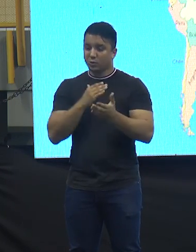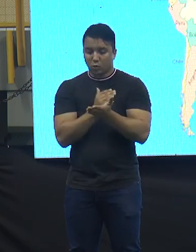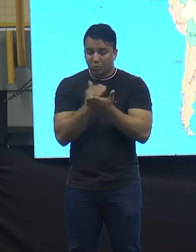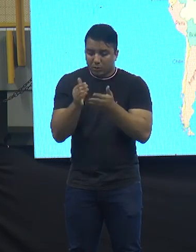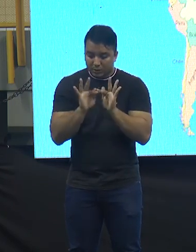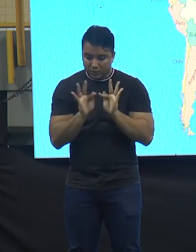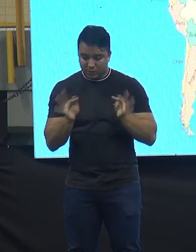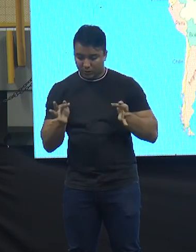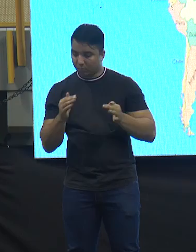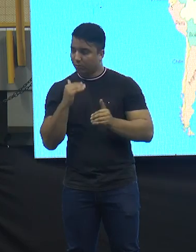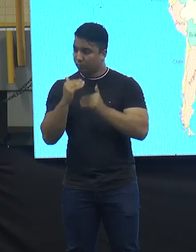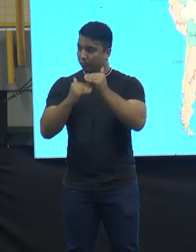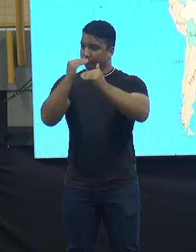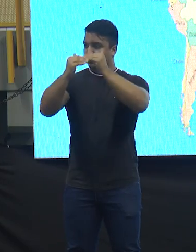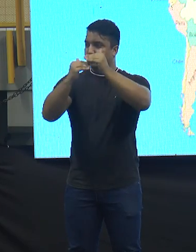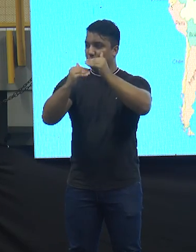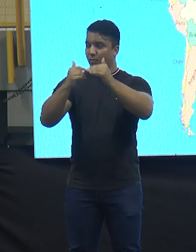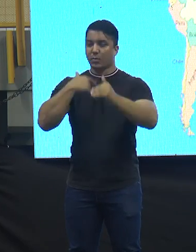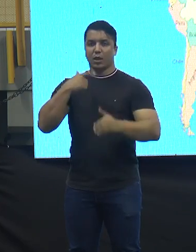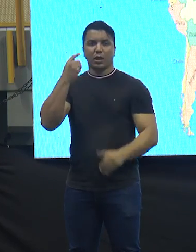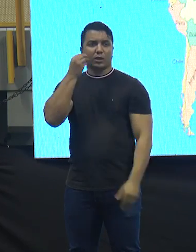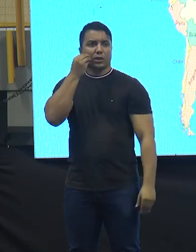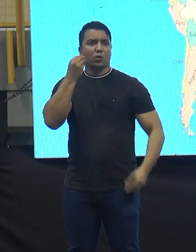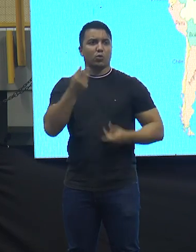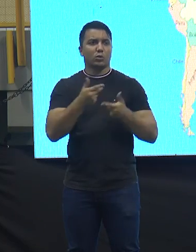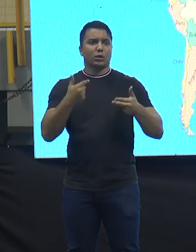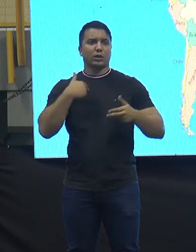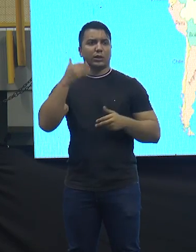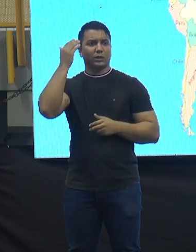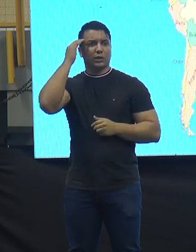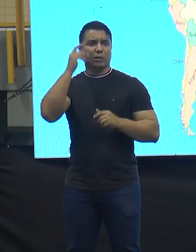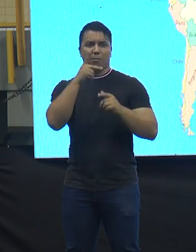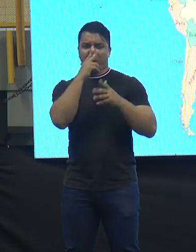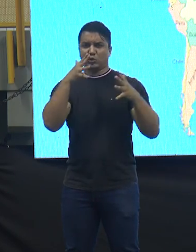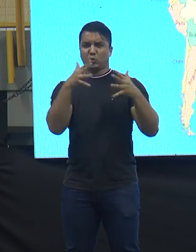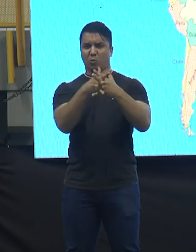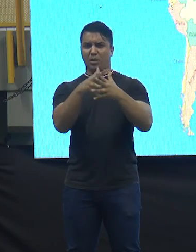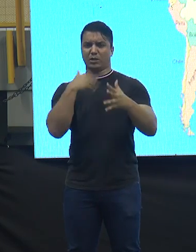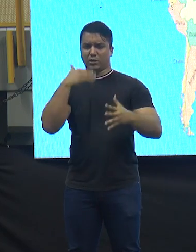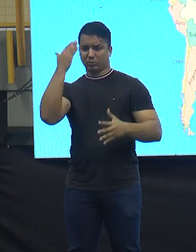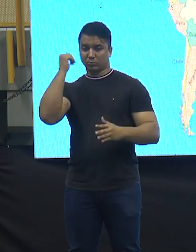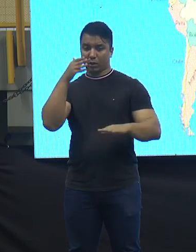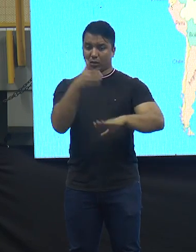do mais básico. Nunca tentem compreender logo aquilo que é mais complexo.